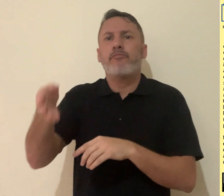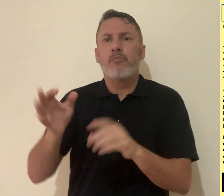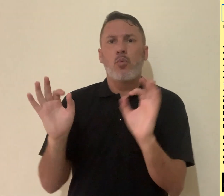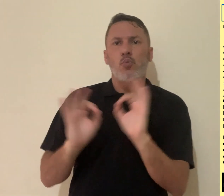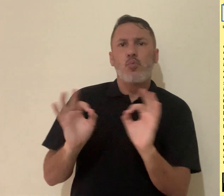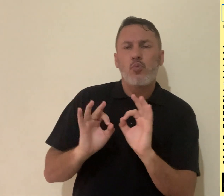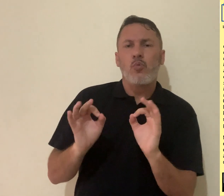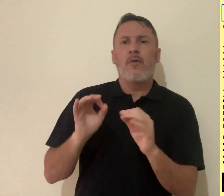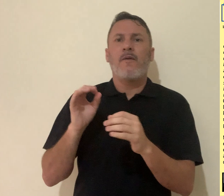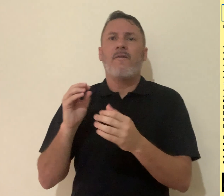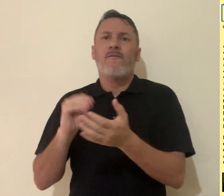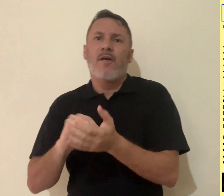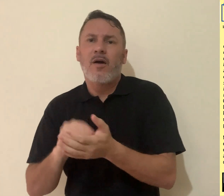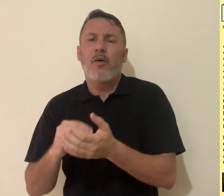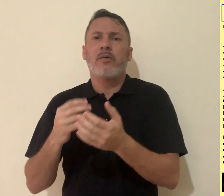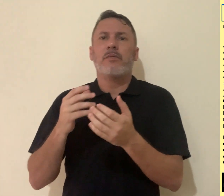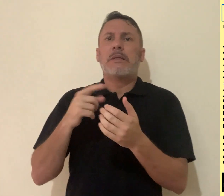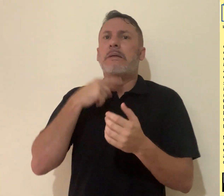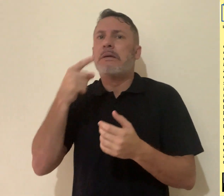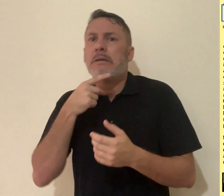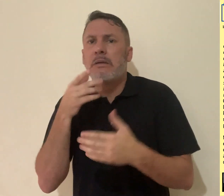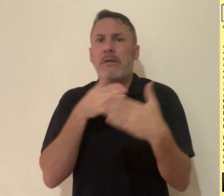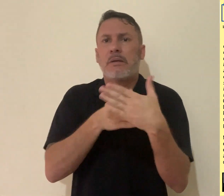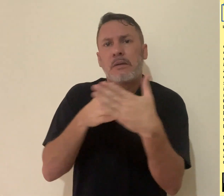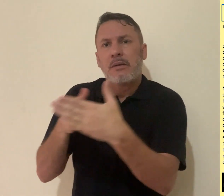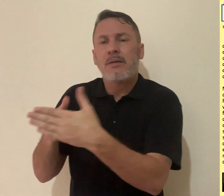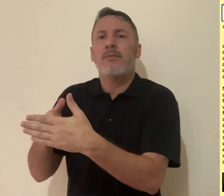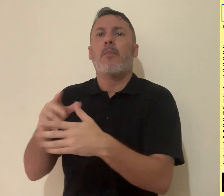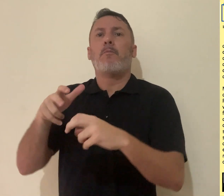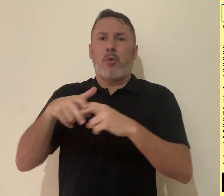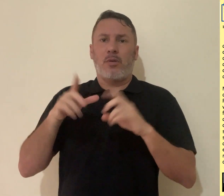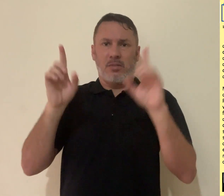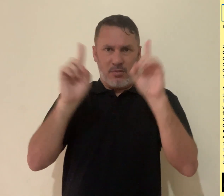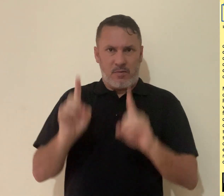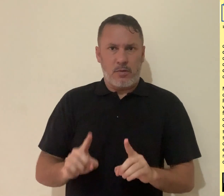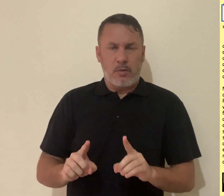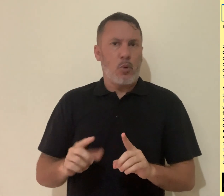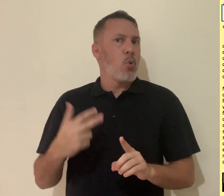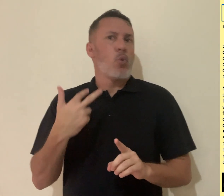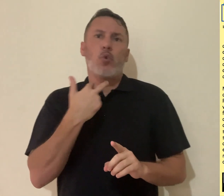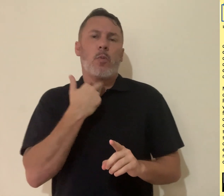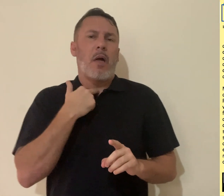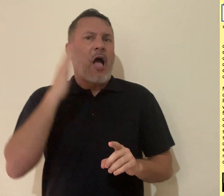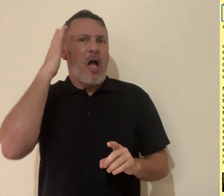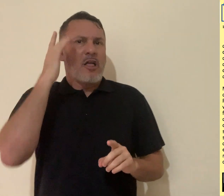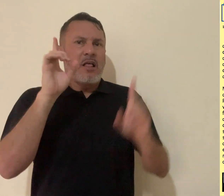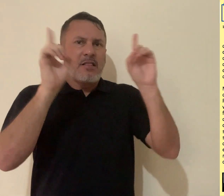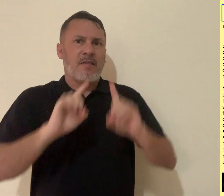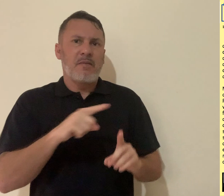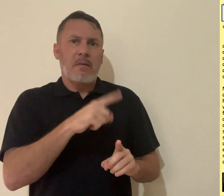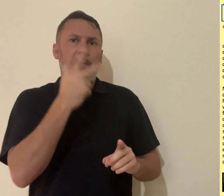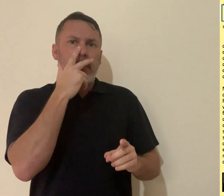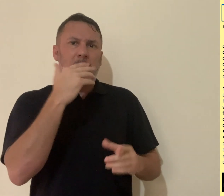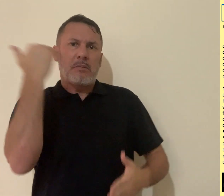de prestação de serviços por parte de trabalhadoras e trabalhadores com deficiência não poderão ser